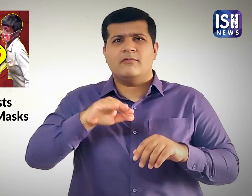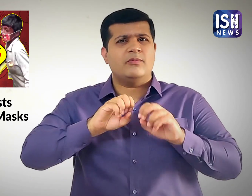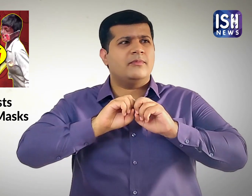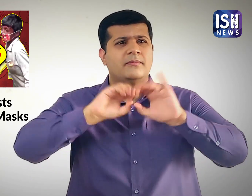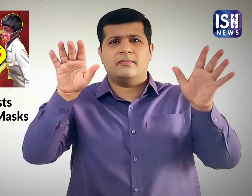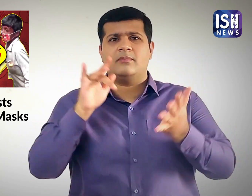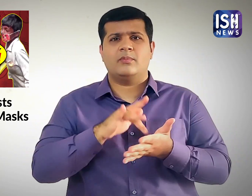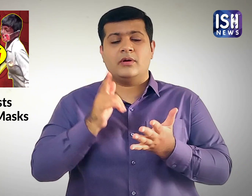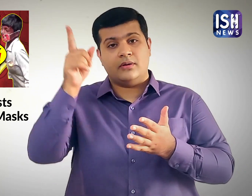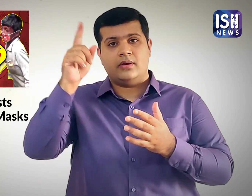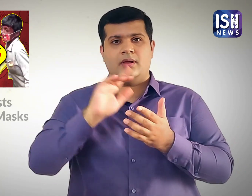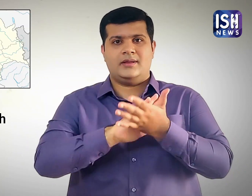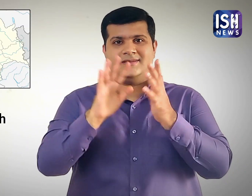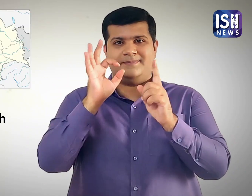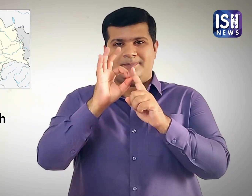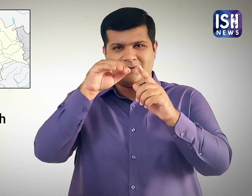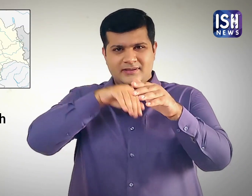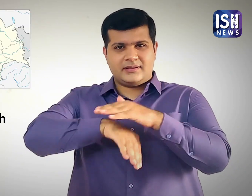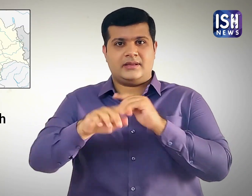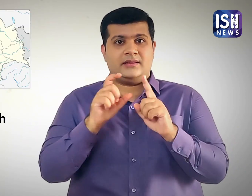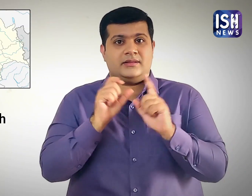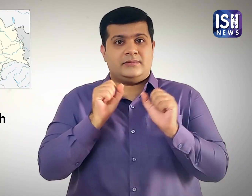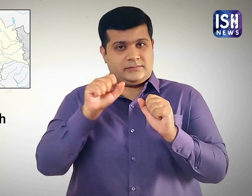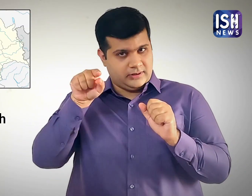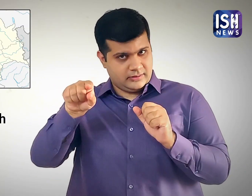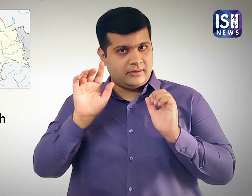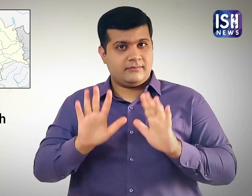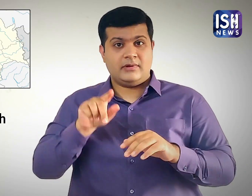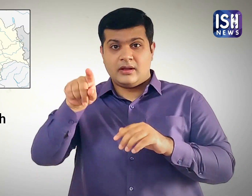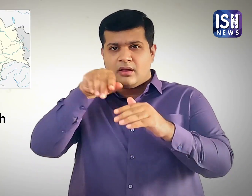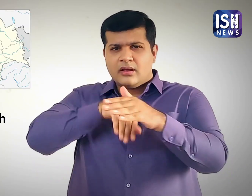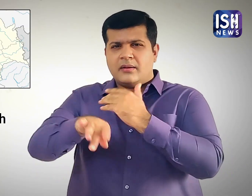विडियो भाग सुनाग धर्मशाला हिमाचल प्रदेश से सामने आया है